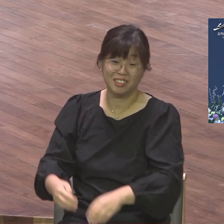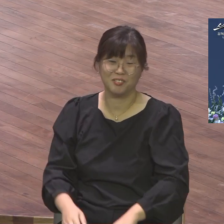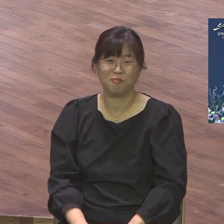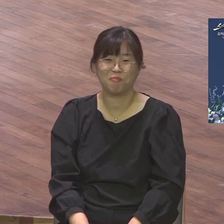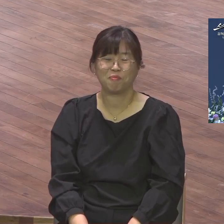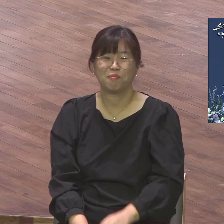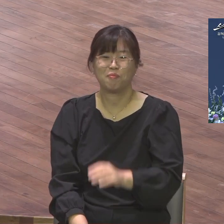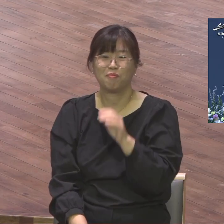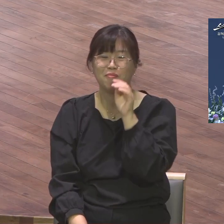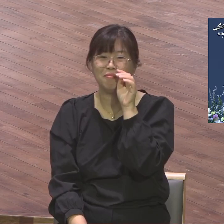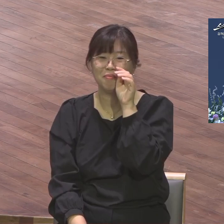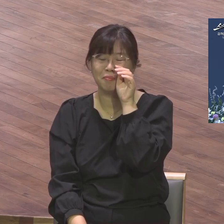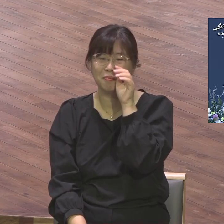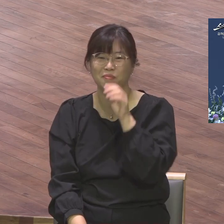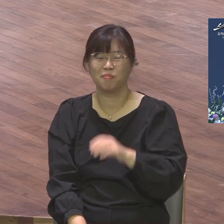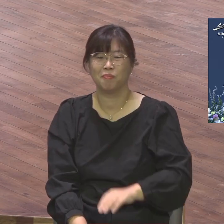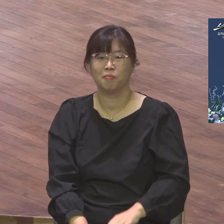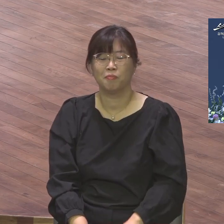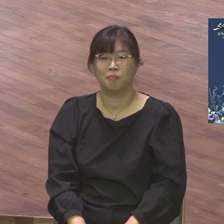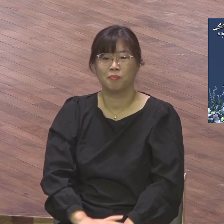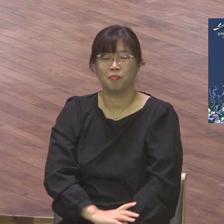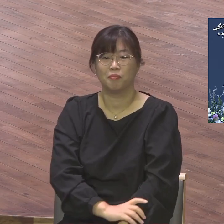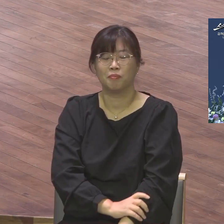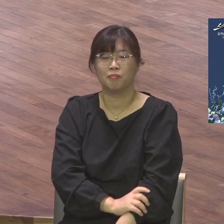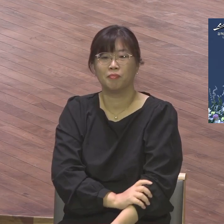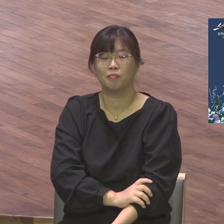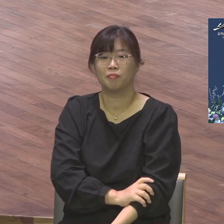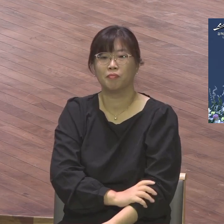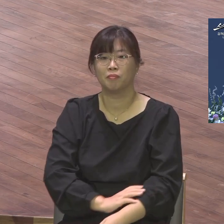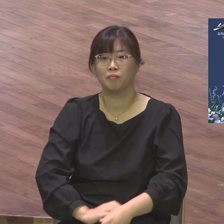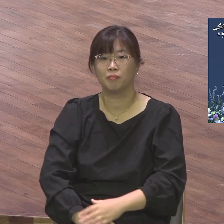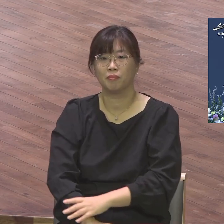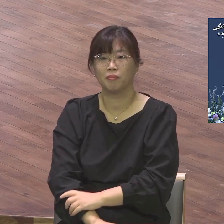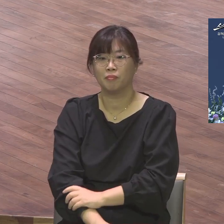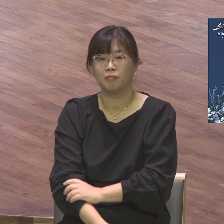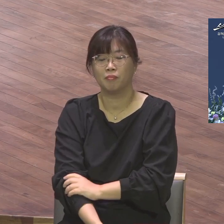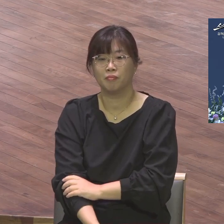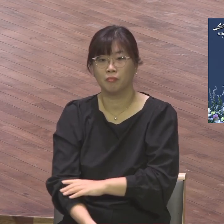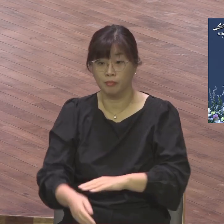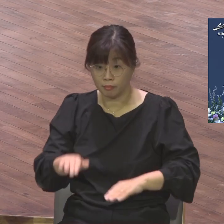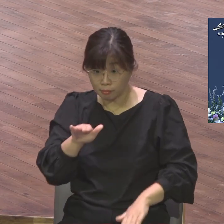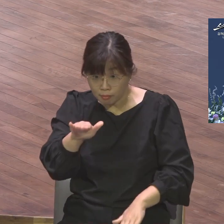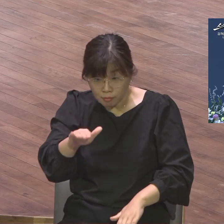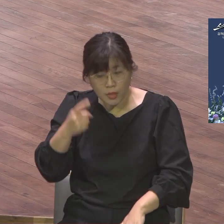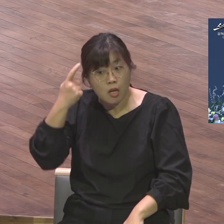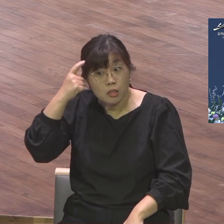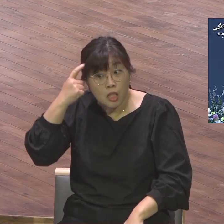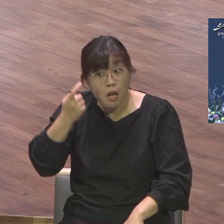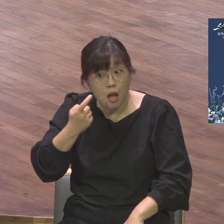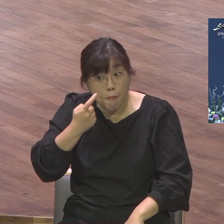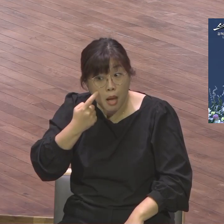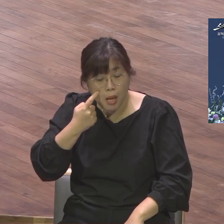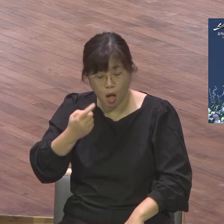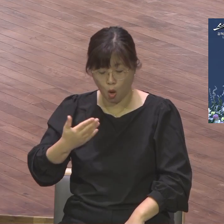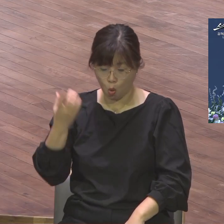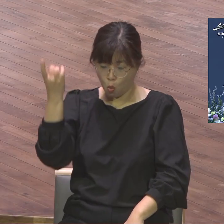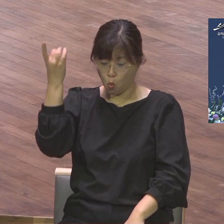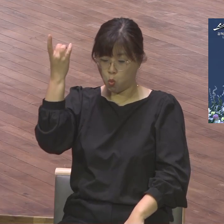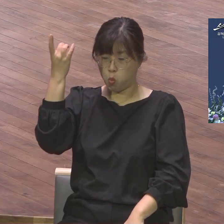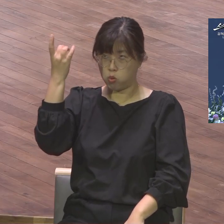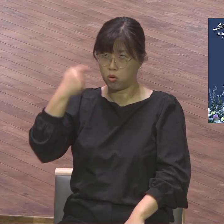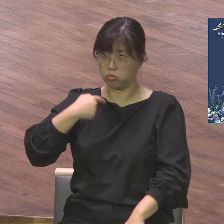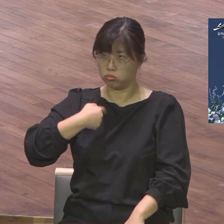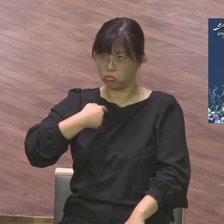여러분, 영벌의 이 저주 가운데 살던 나를 영생의 축복으로 인도해